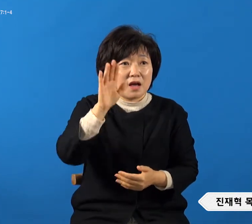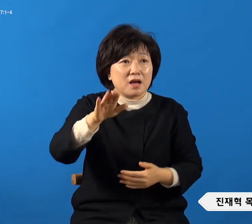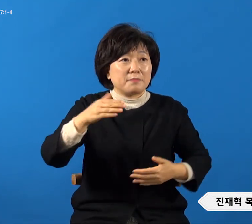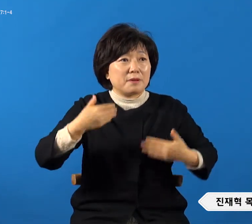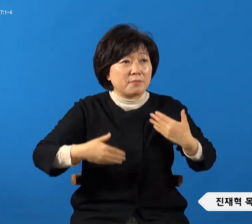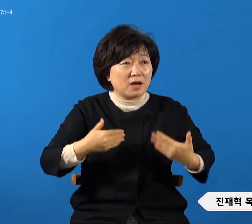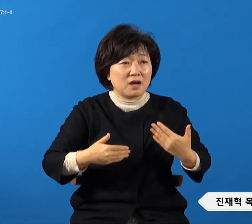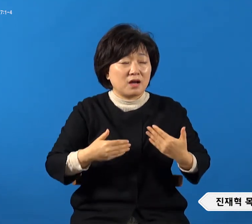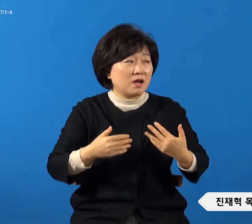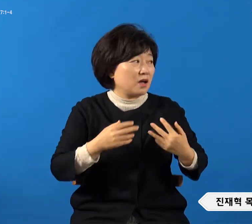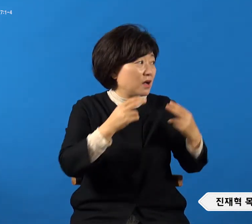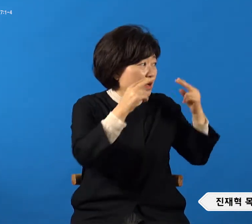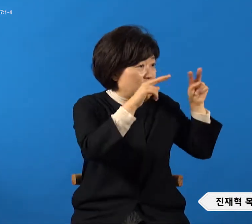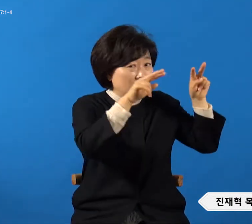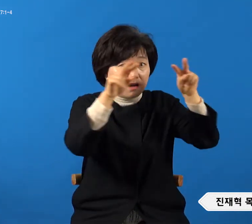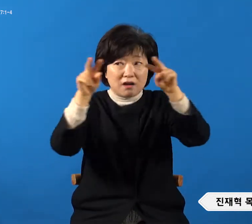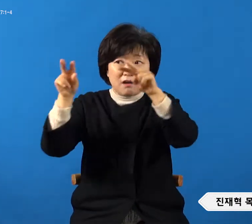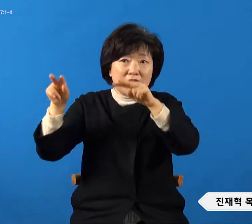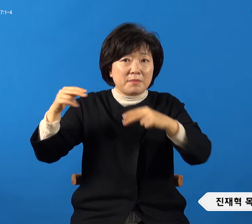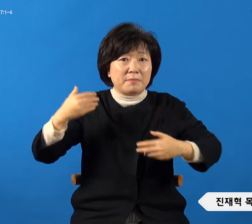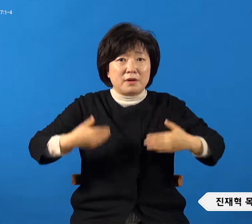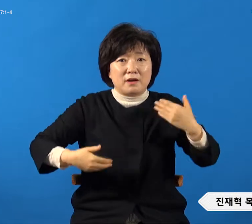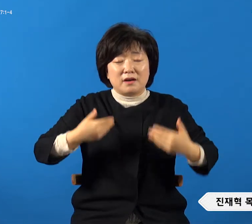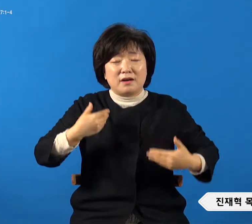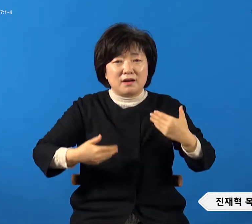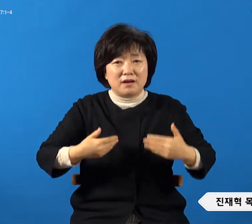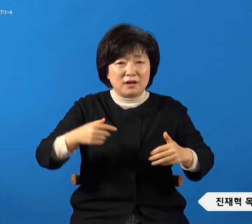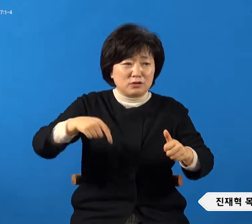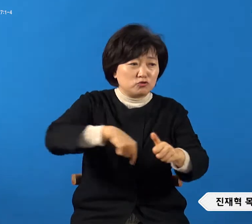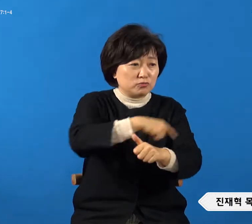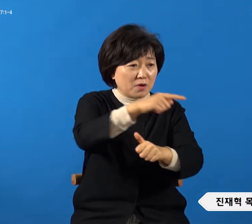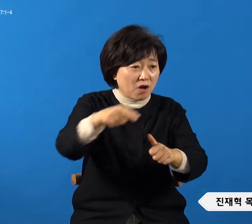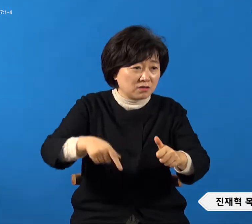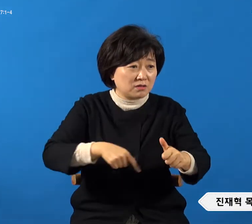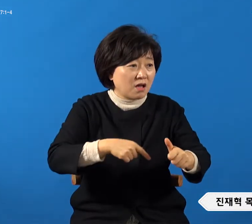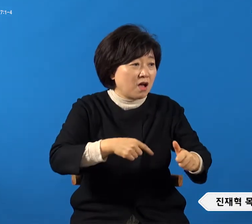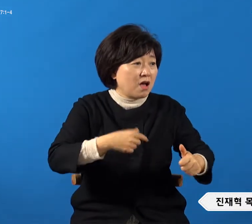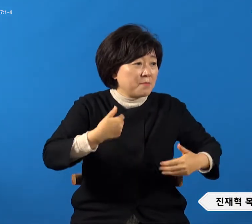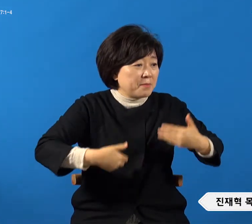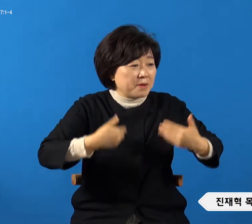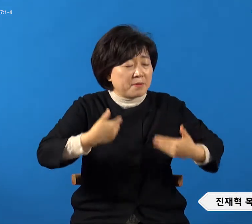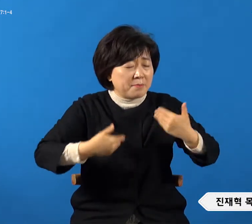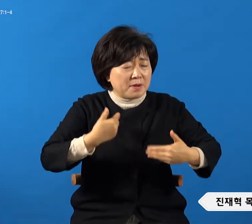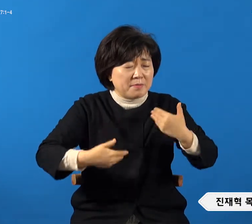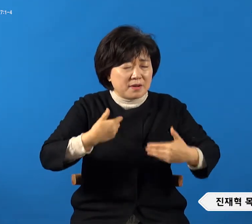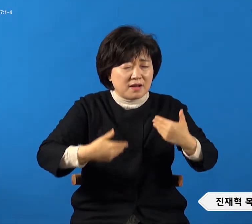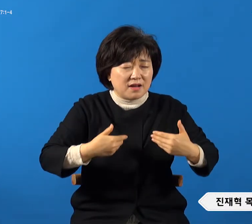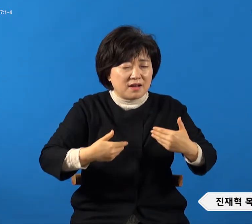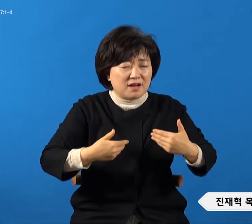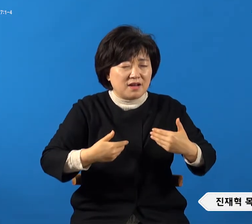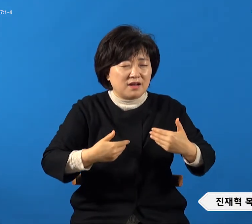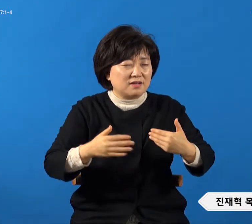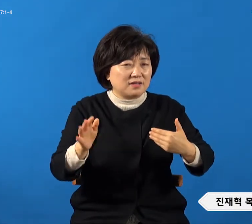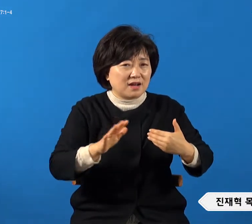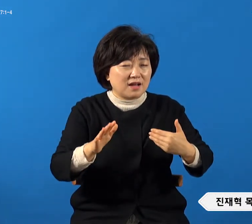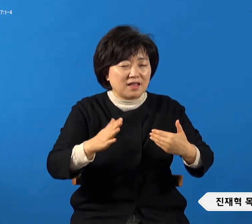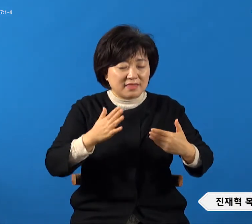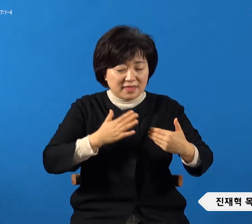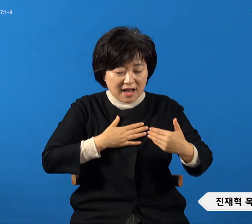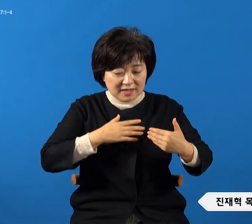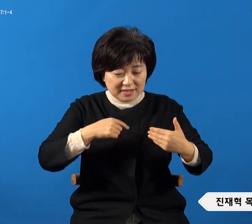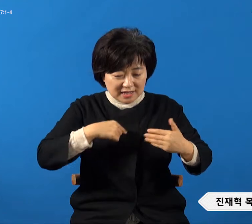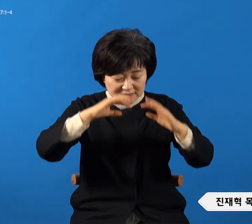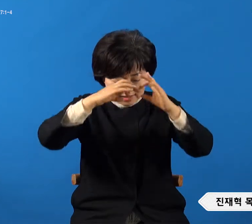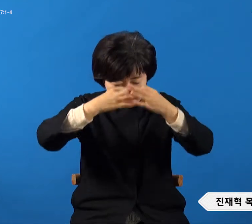바쁘고 옆을 둘러보기 바쁘고 또 주변을 바라보기 바빴던 우리의 삶 가운데 나를 볼 수